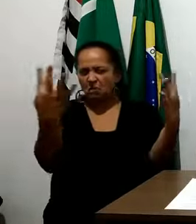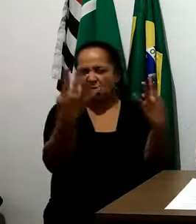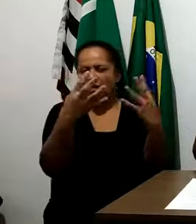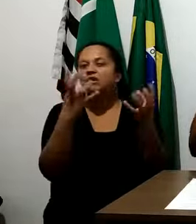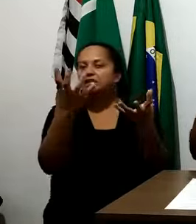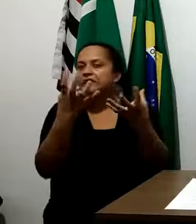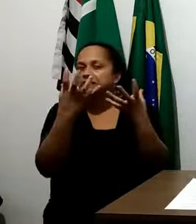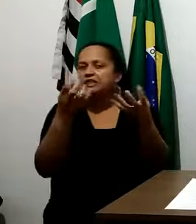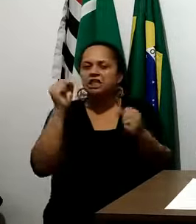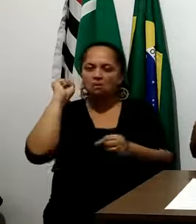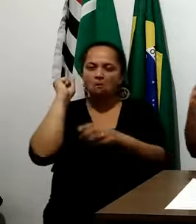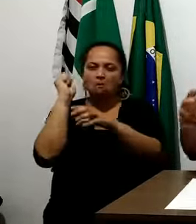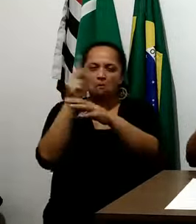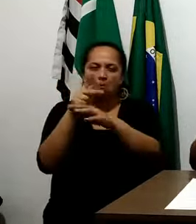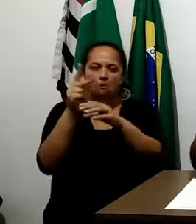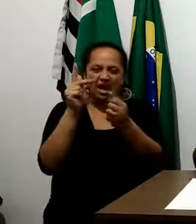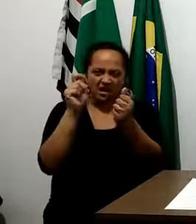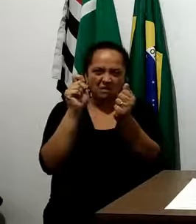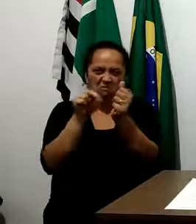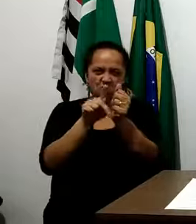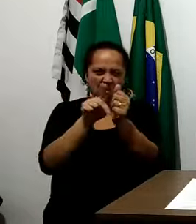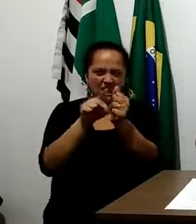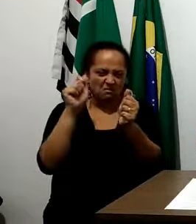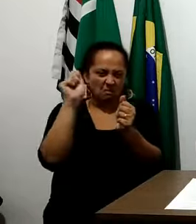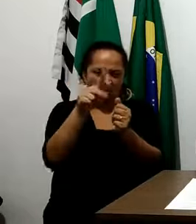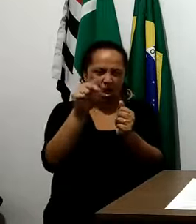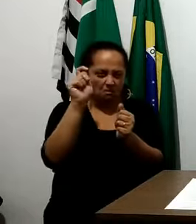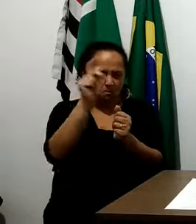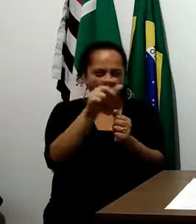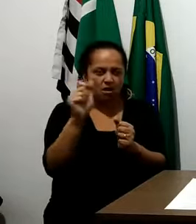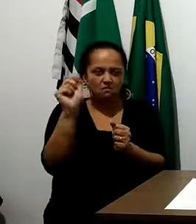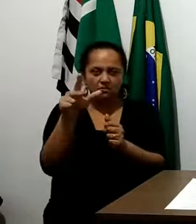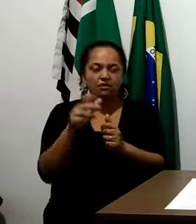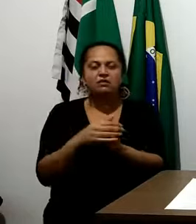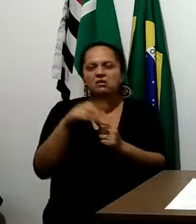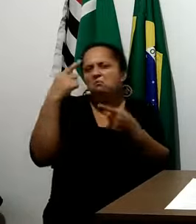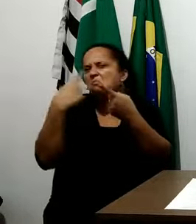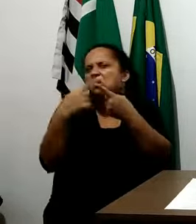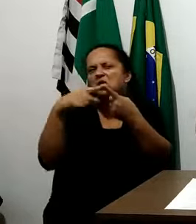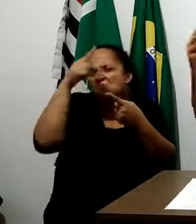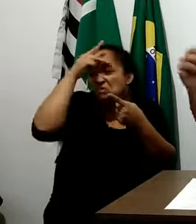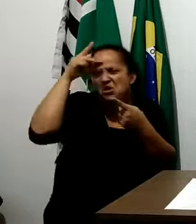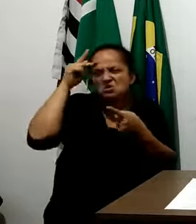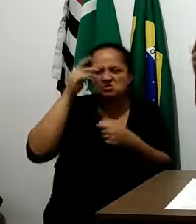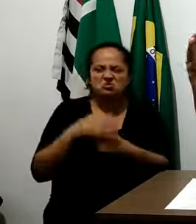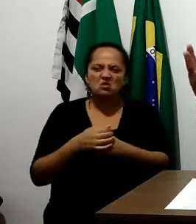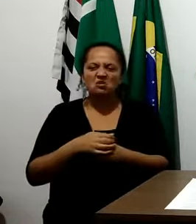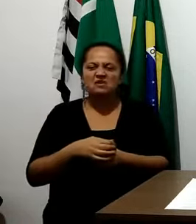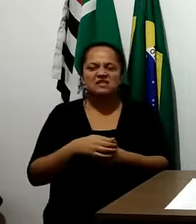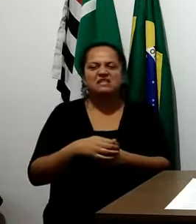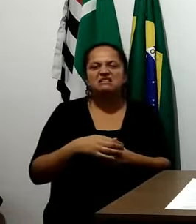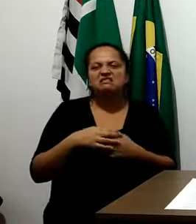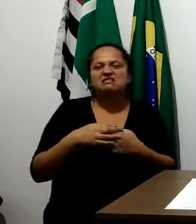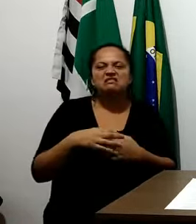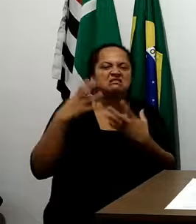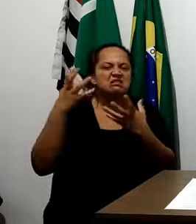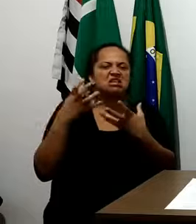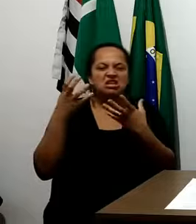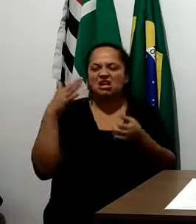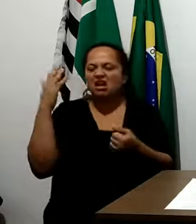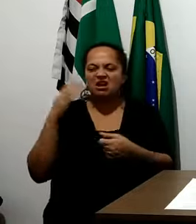povo estava ali meio que injuriado com eles. O povo, na verdade, resolveu dar ouvido aos 10 espias e não ter